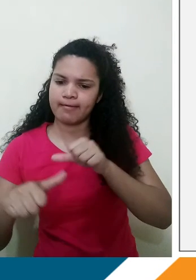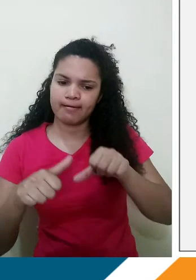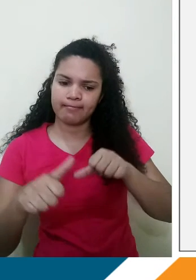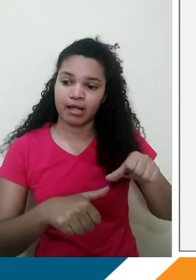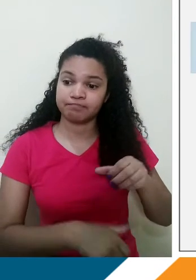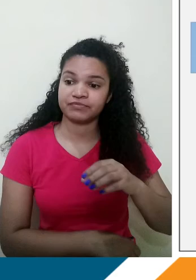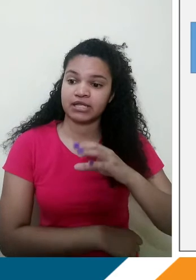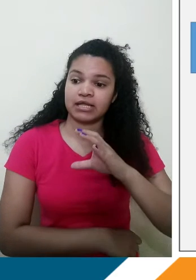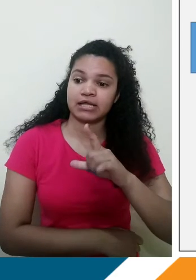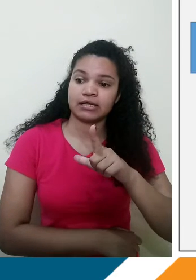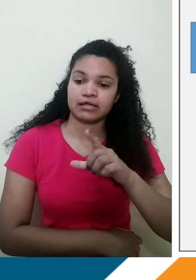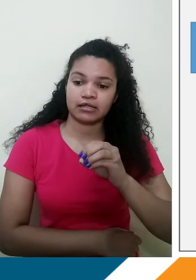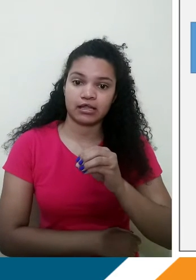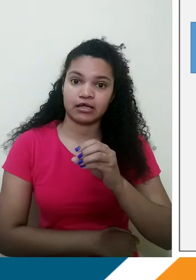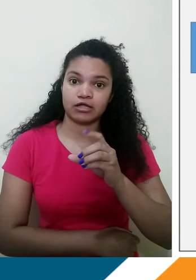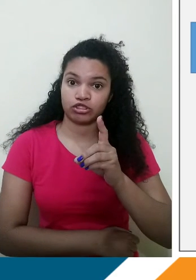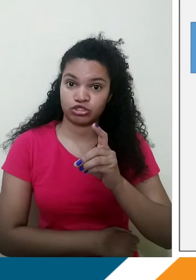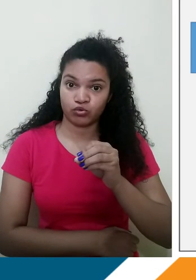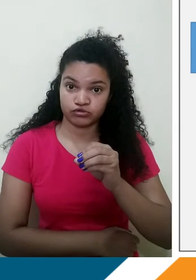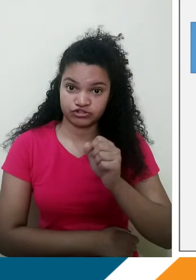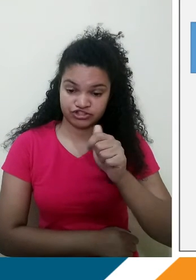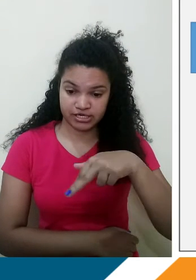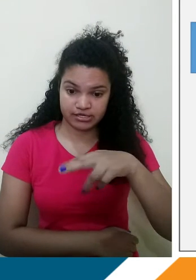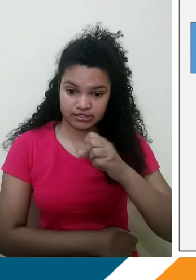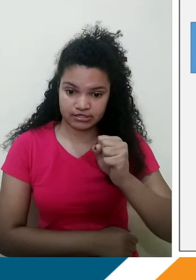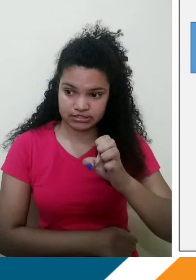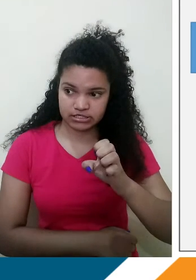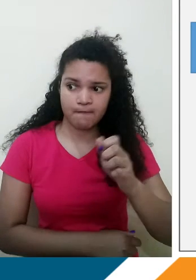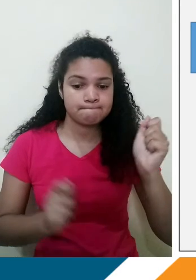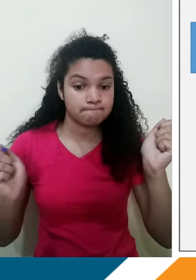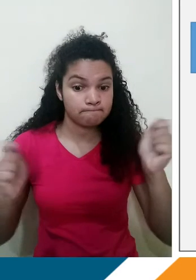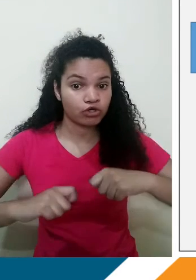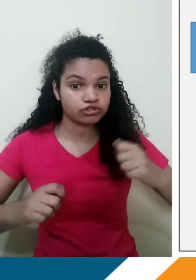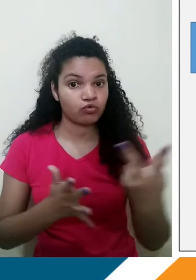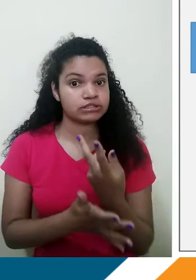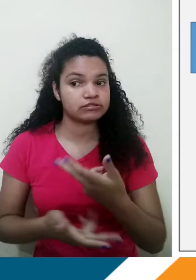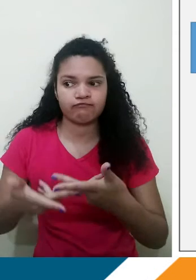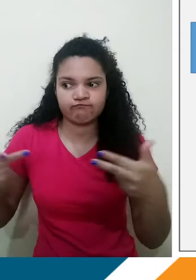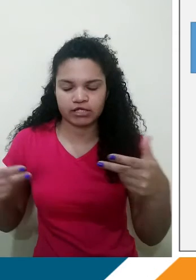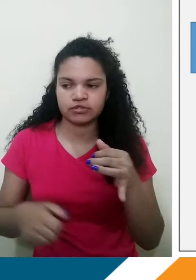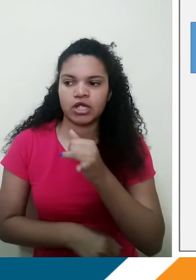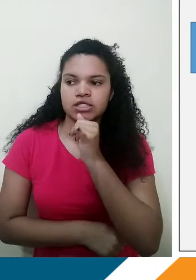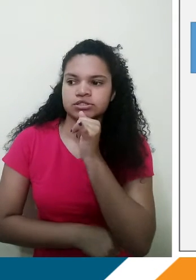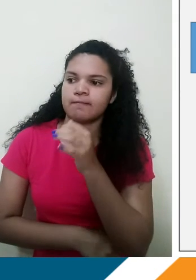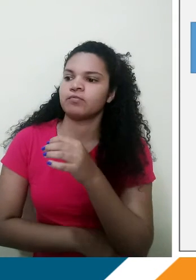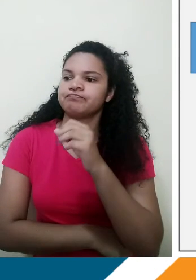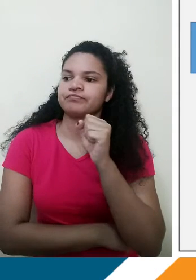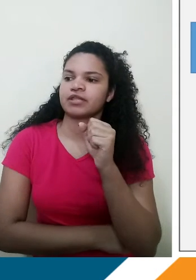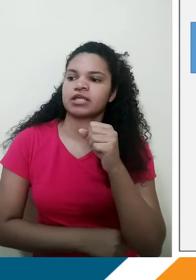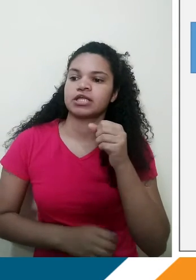várias maneiras. Uma delas é a chamada especiação simpátrica. Nesse tipo de especiação, em